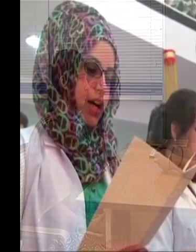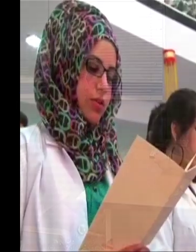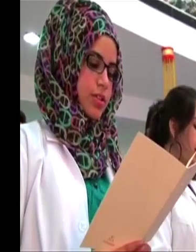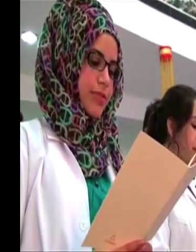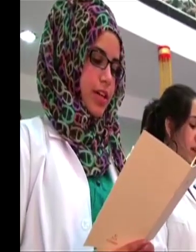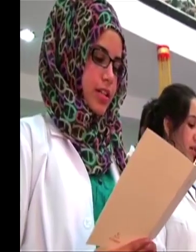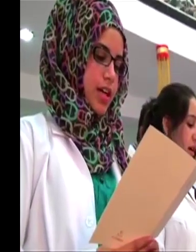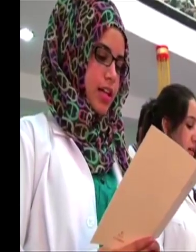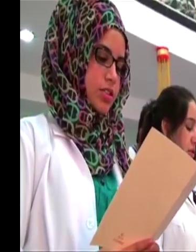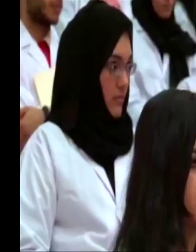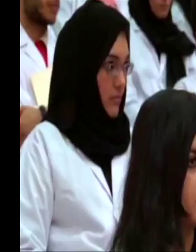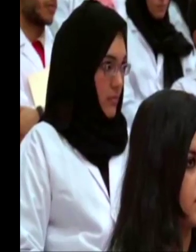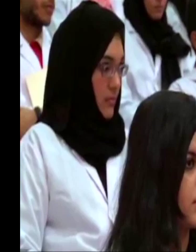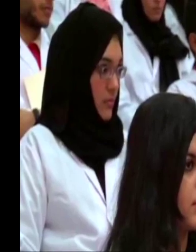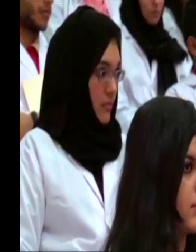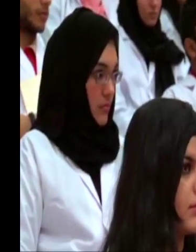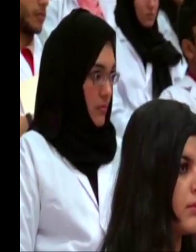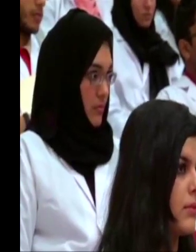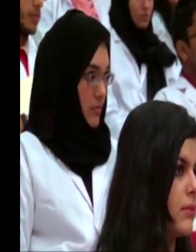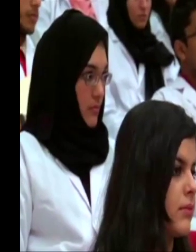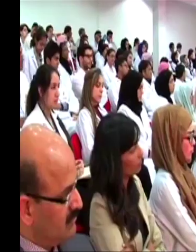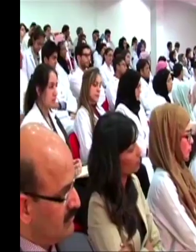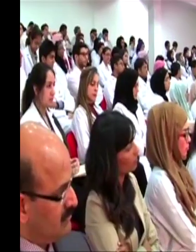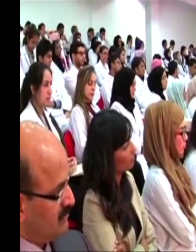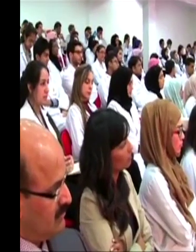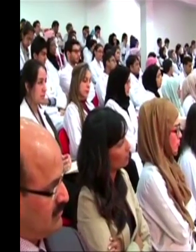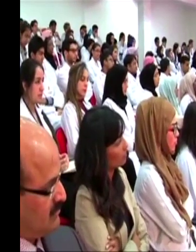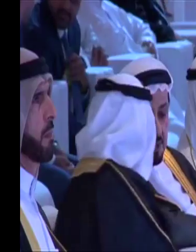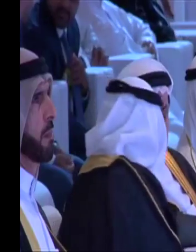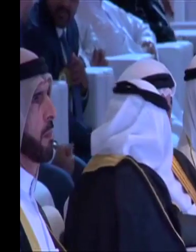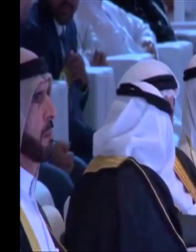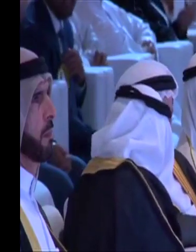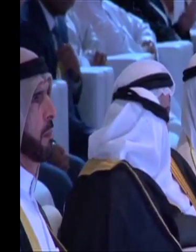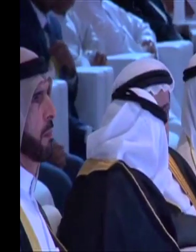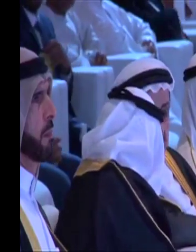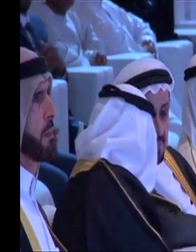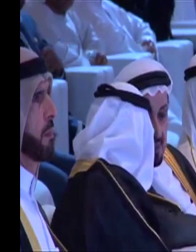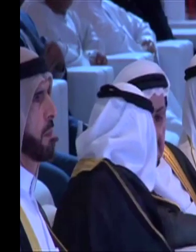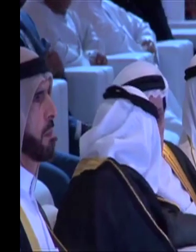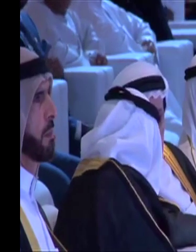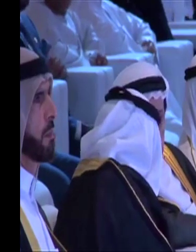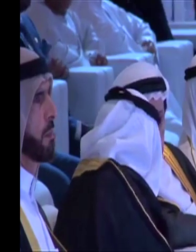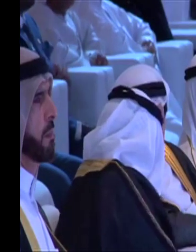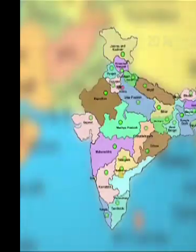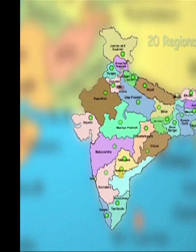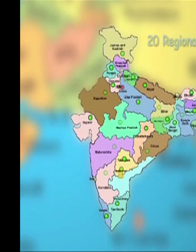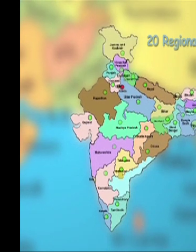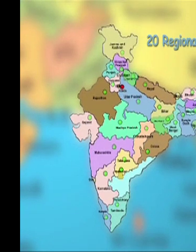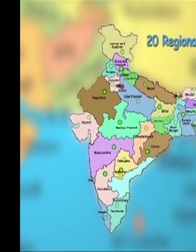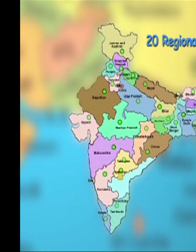आज राष्ट्रीय मुक्त विद्यालय शिक्षा संस्थान का प्रकाश देश विदेश में फैल गया है। देश भर में